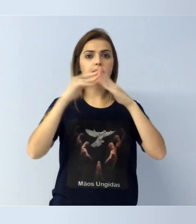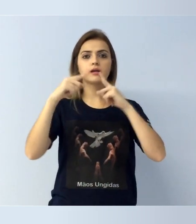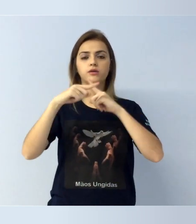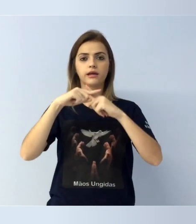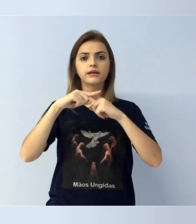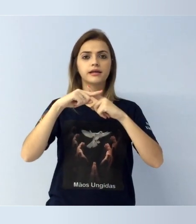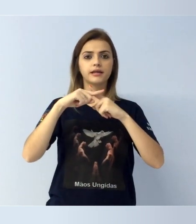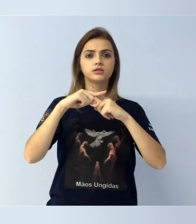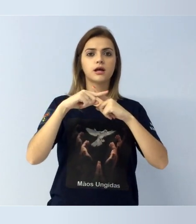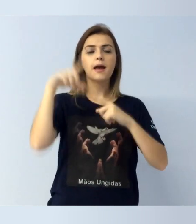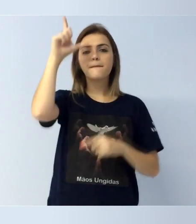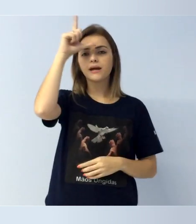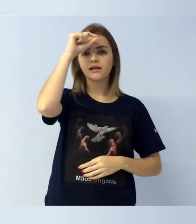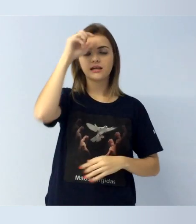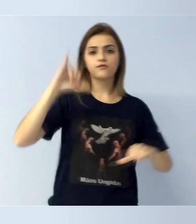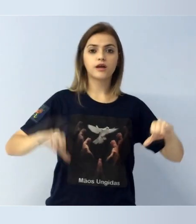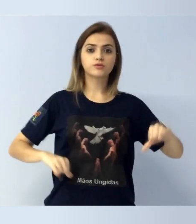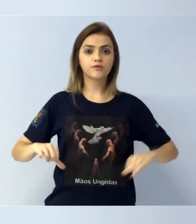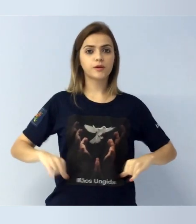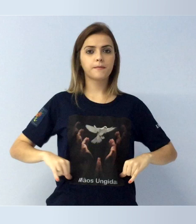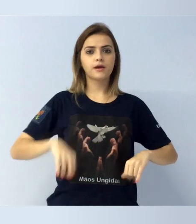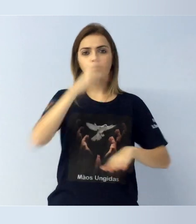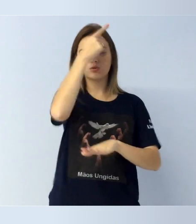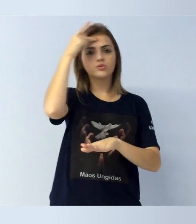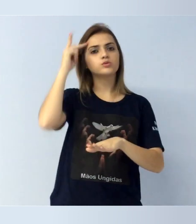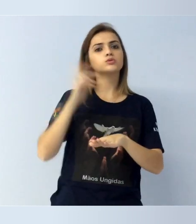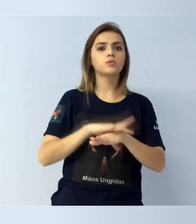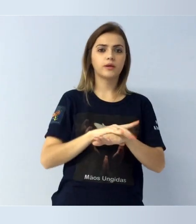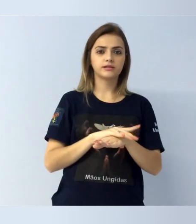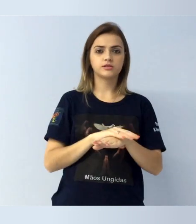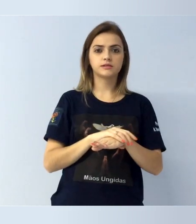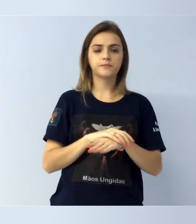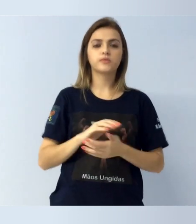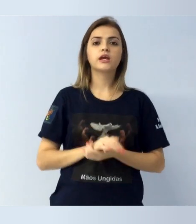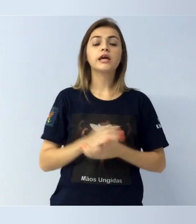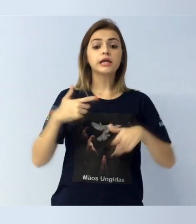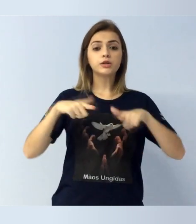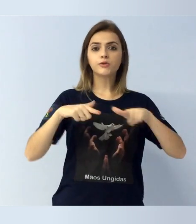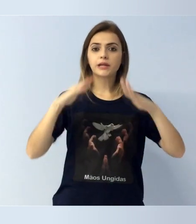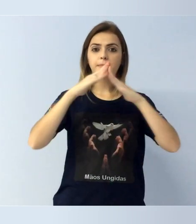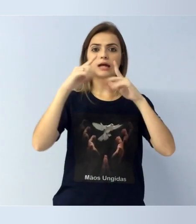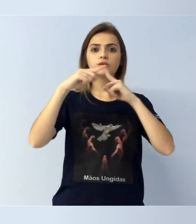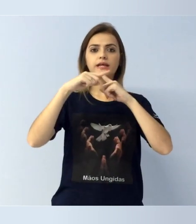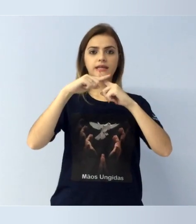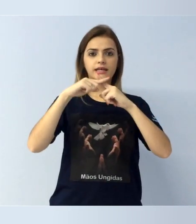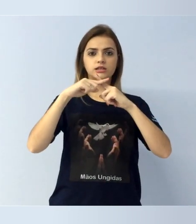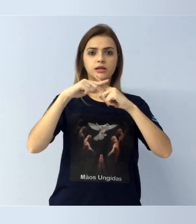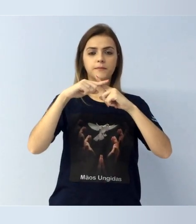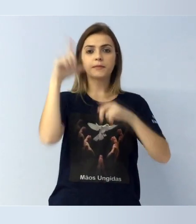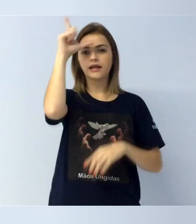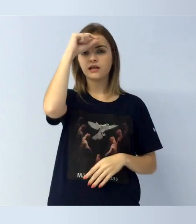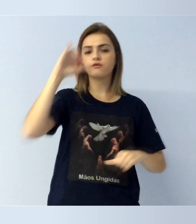Igreja para aliviar o sofrimento dos doentes. Dentre esses esforços da Igreja em aliviar o sofrimento